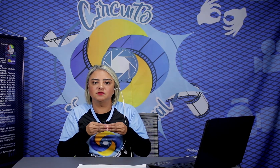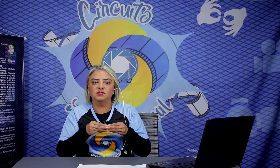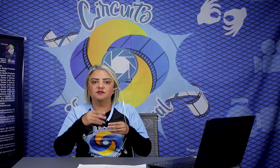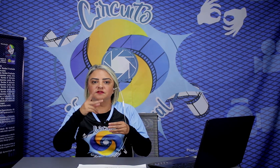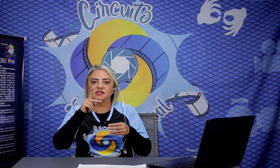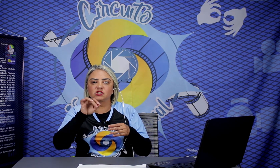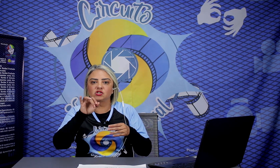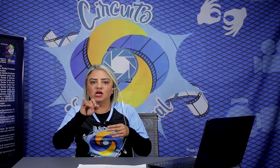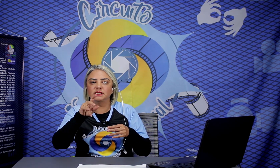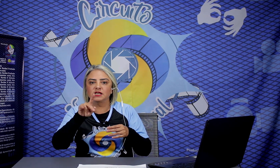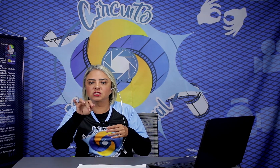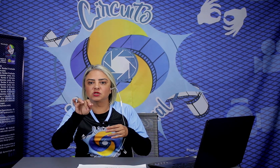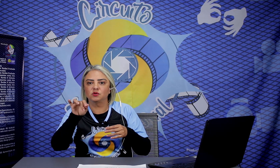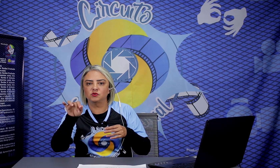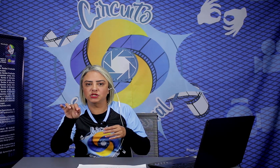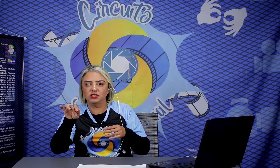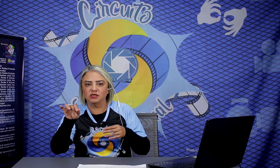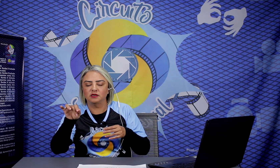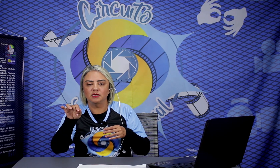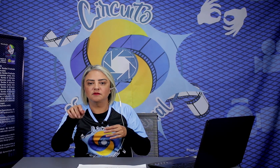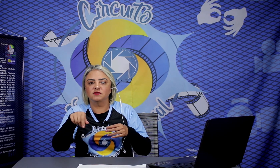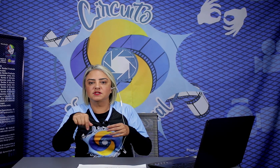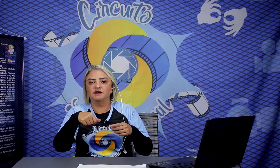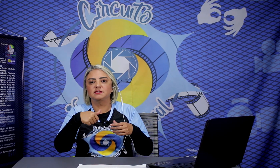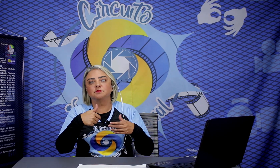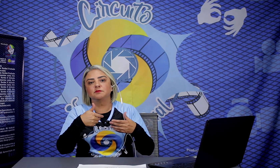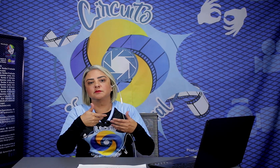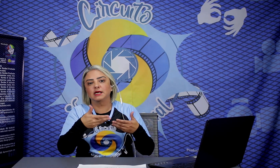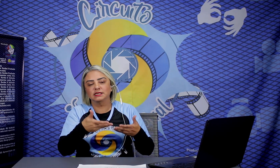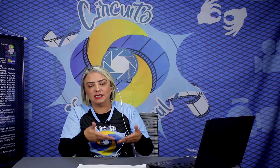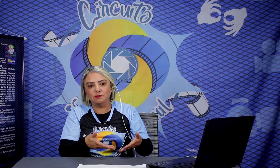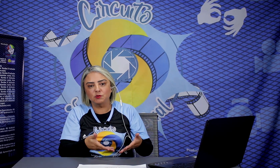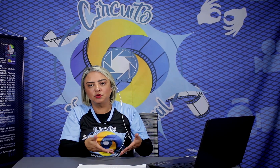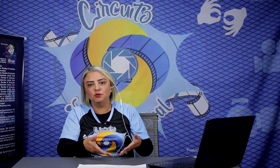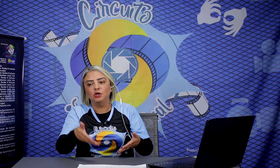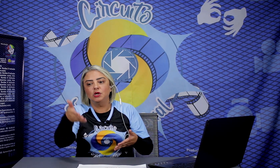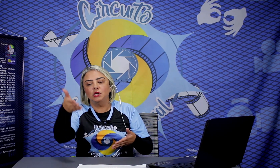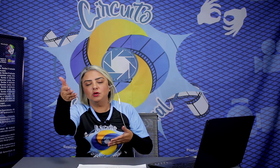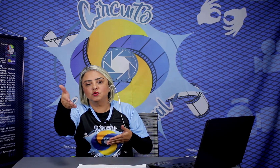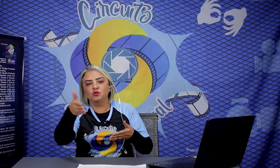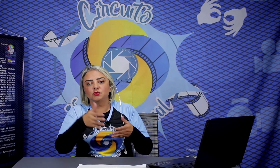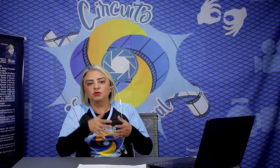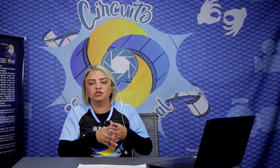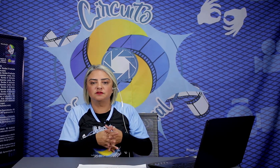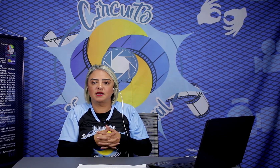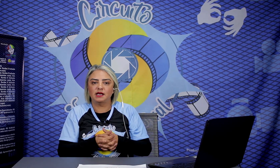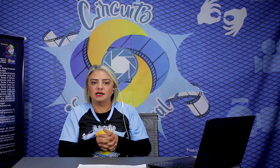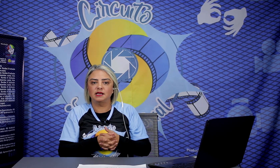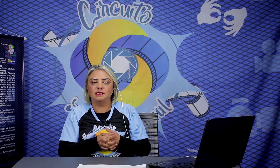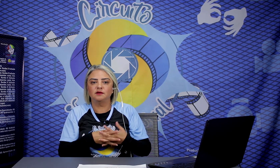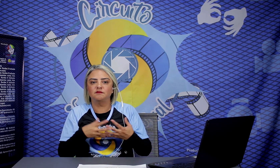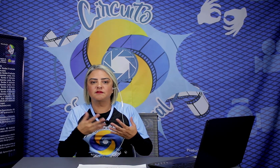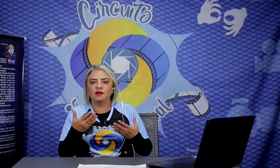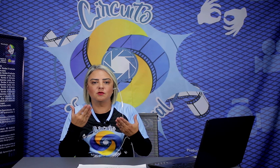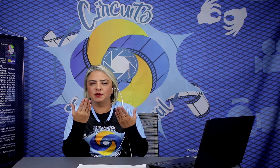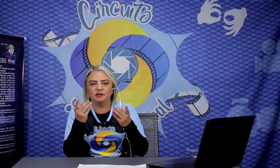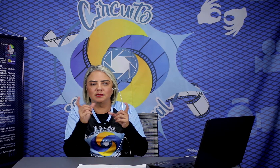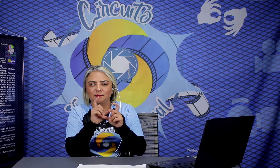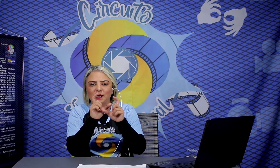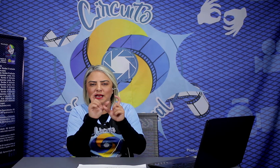for fazer só a datilologia, você vai se cansar muito e o surdo que tiver ali, ele não vai compreender a palavra,